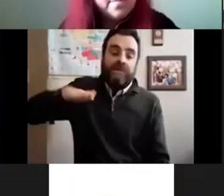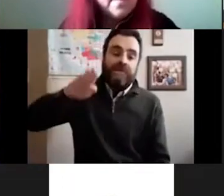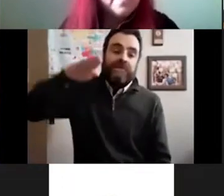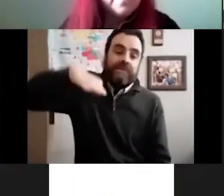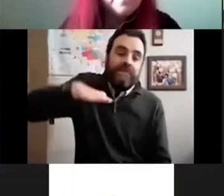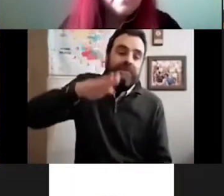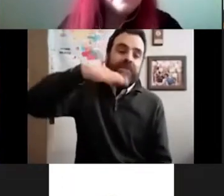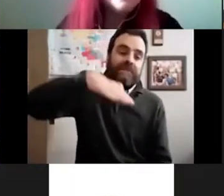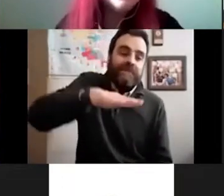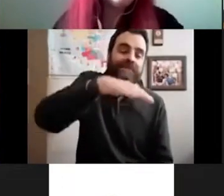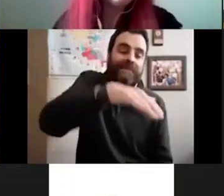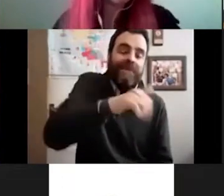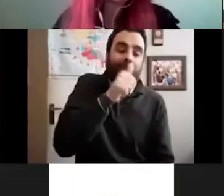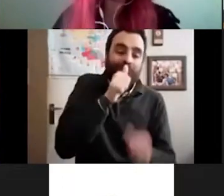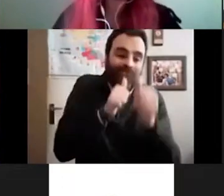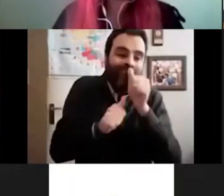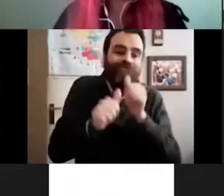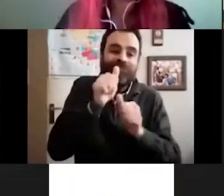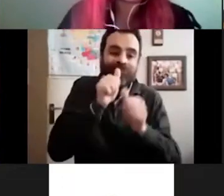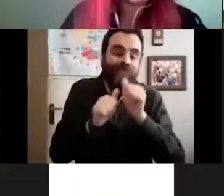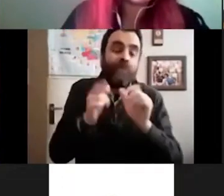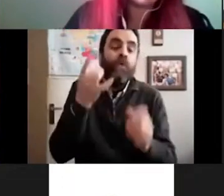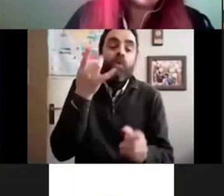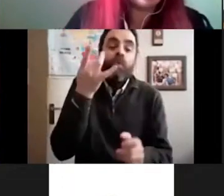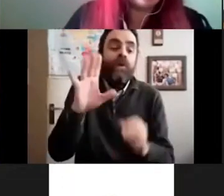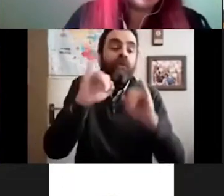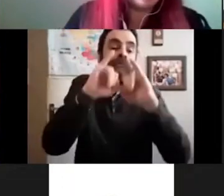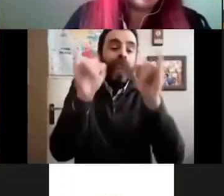bueno, pero con los niños, perdón.